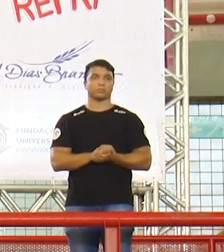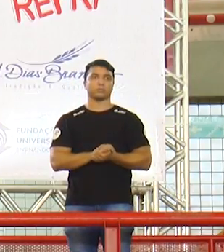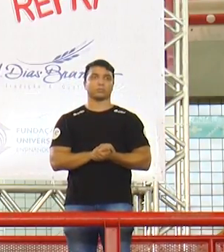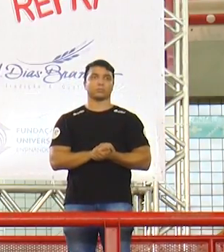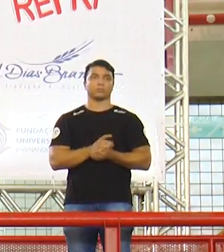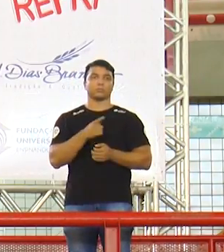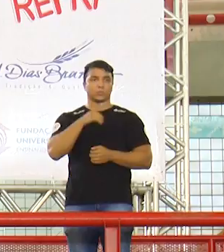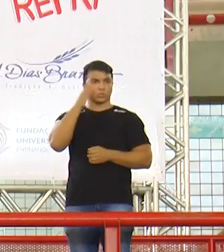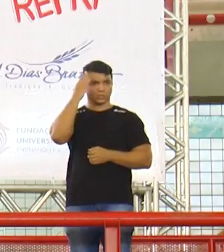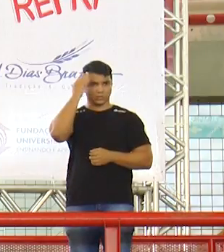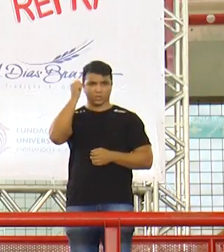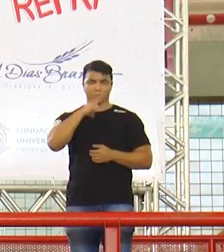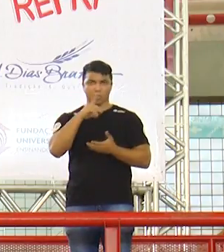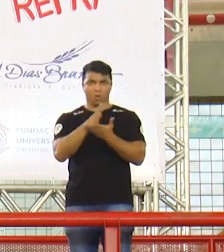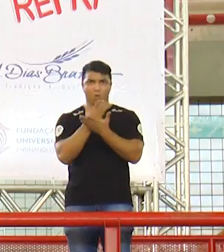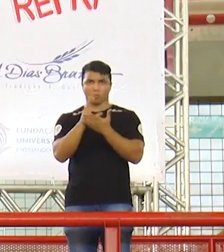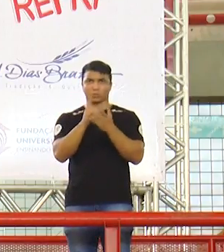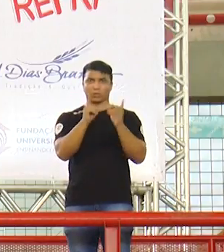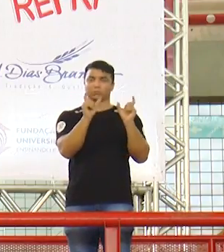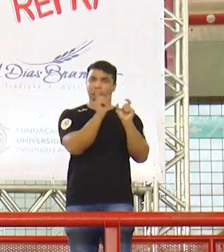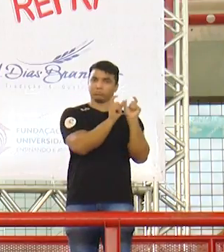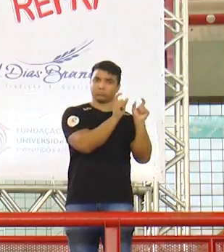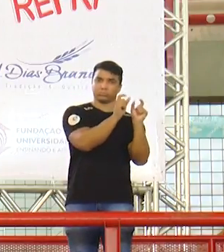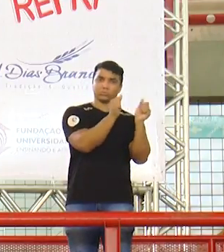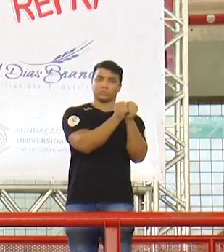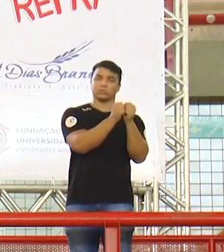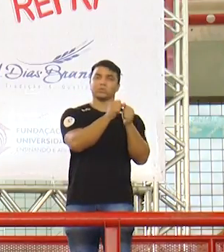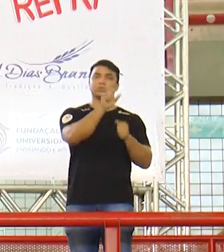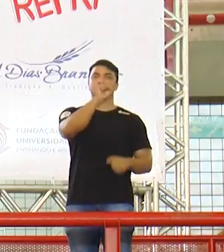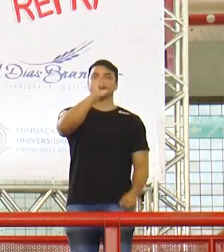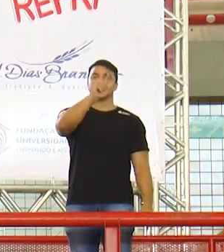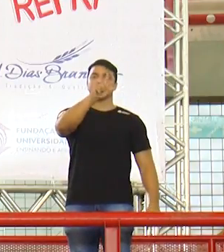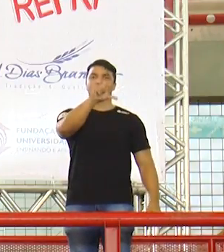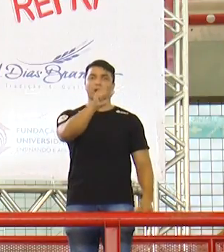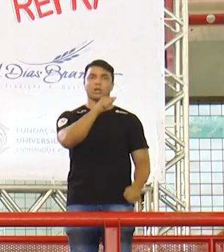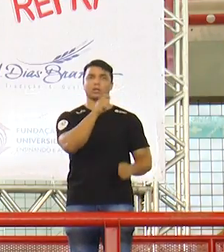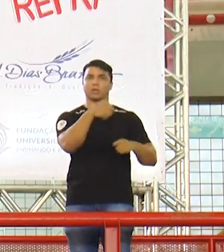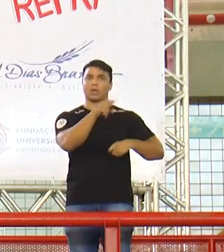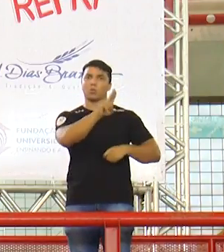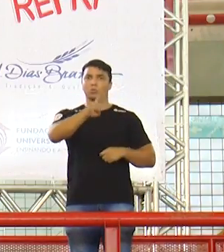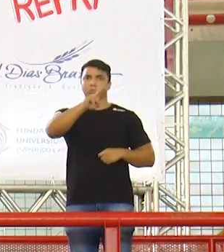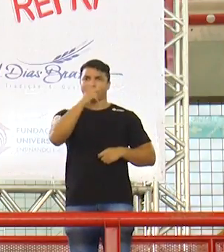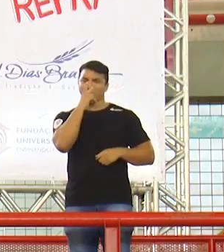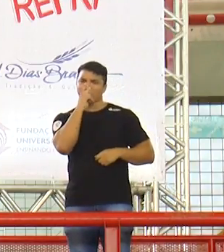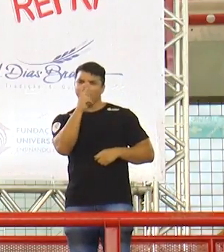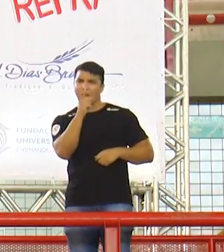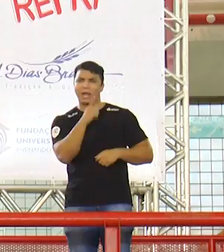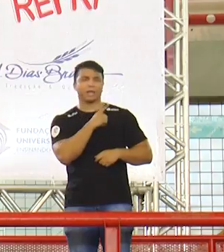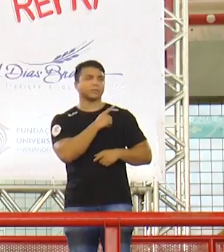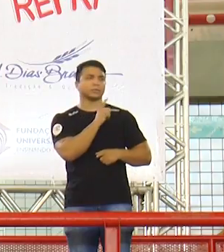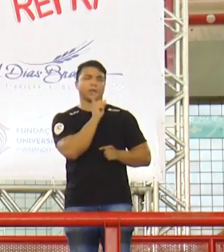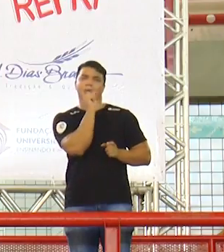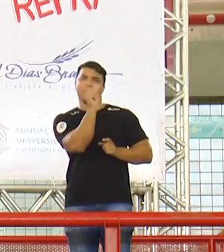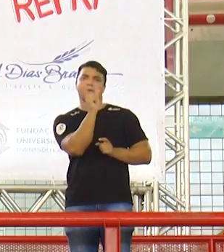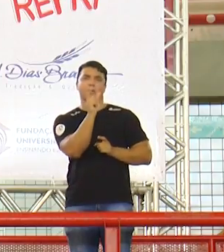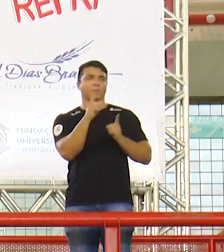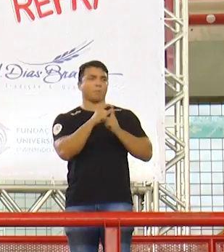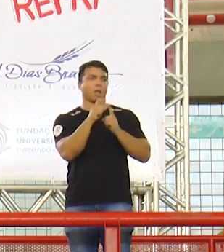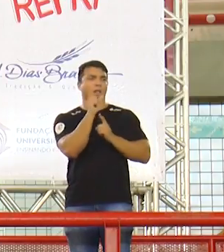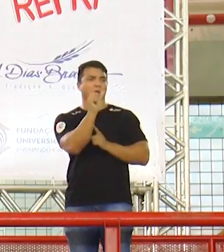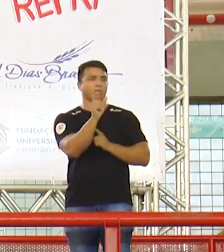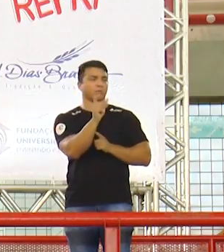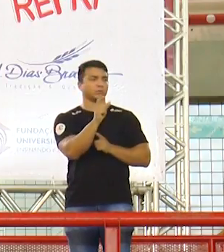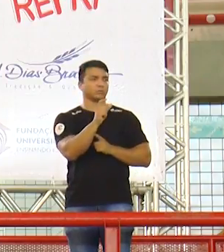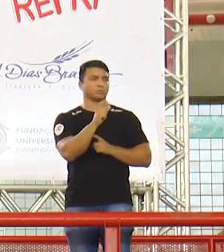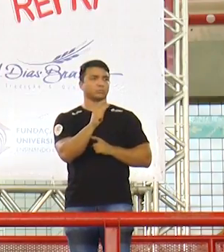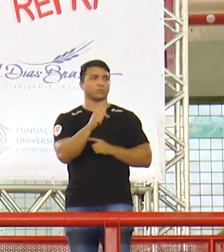Você sabia que algumas siglas são utilizadas como se fossem palavras, apesar de